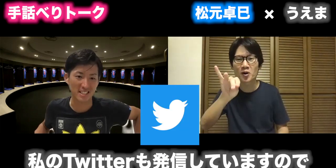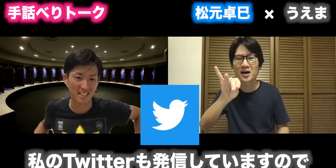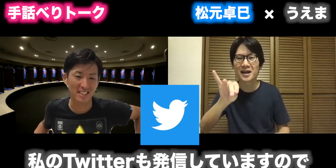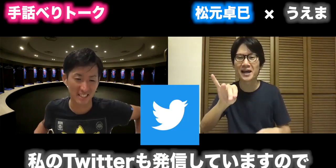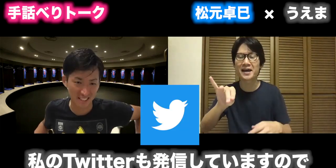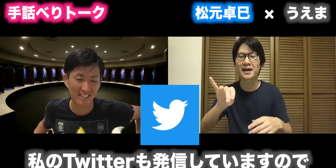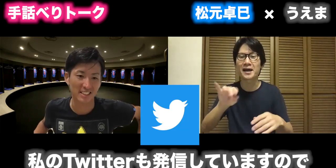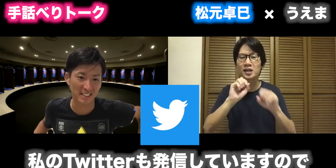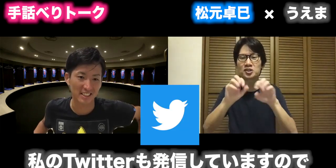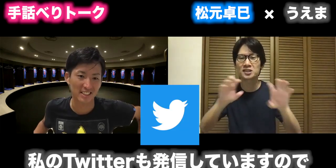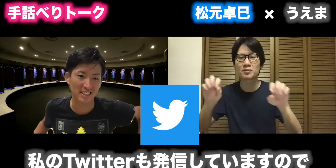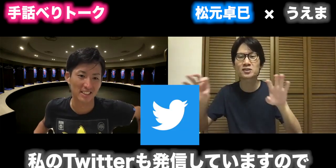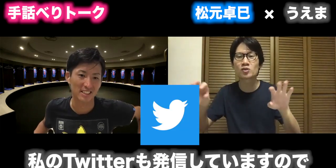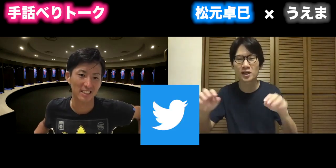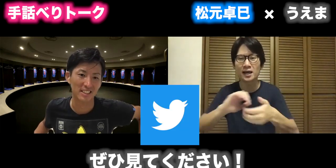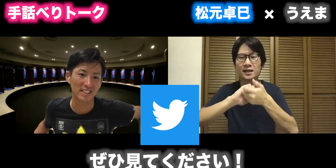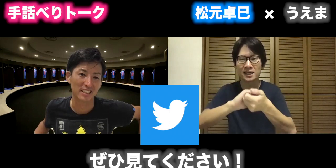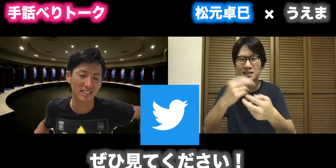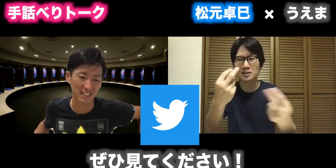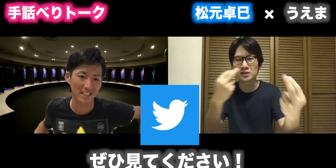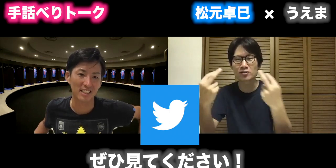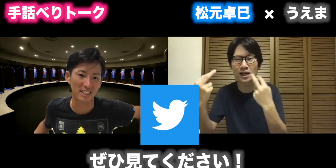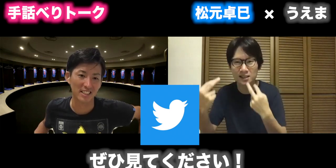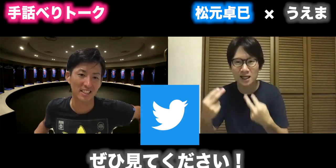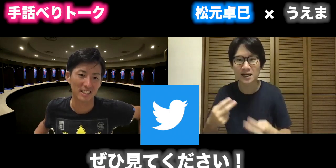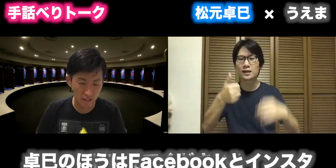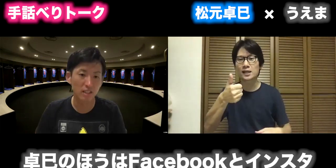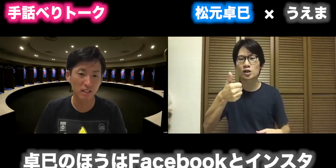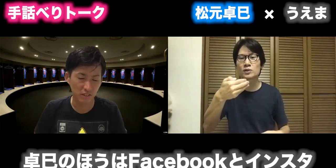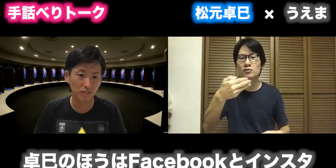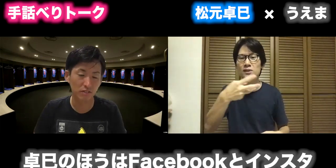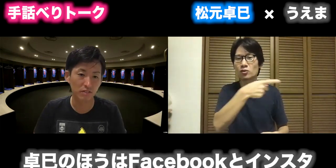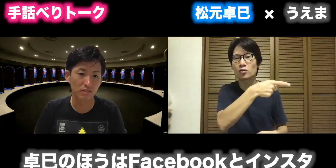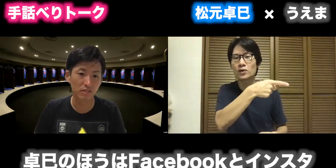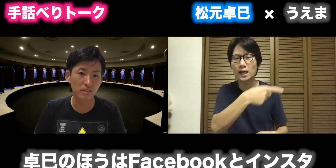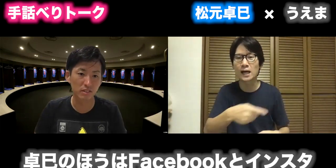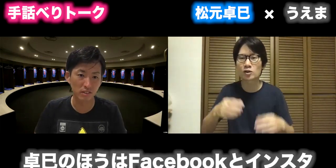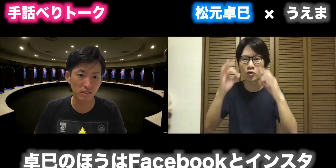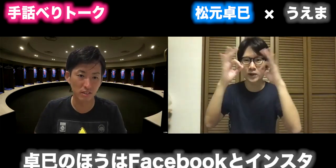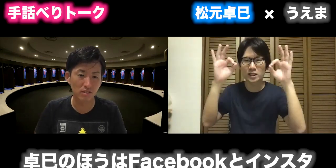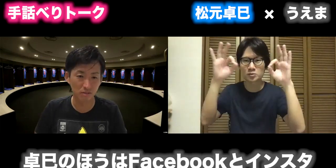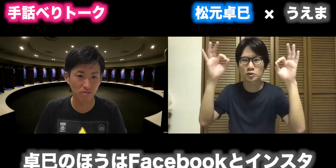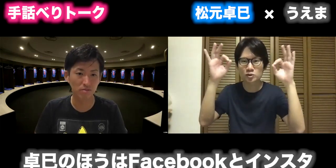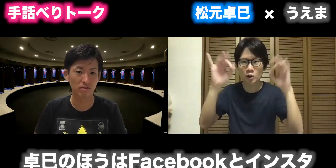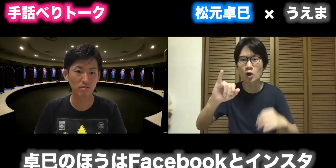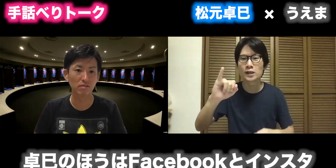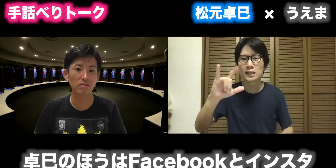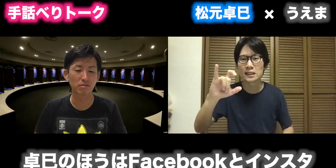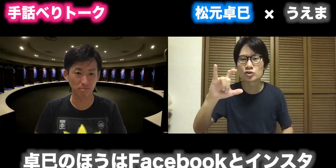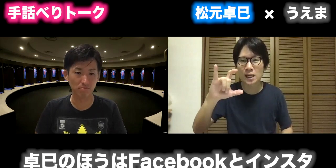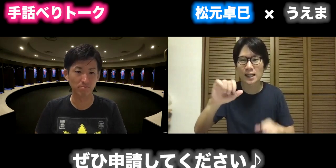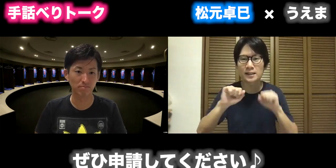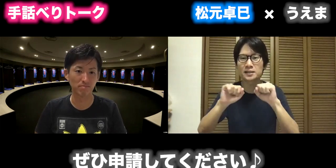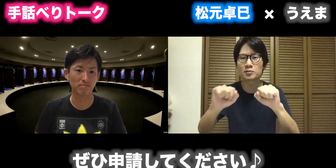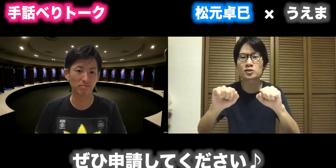も a 8周してますのでぜひ見てください匠の方はあのフェイスブックと